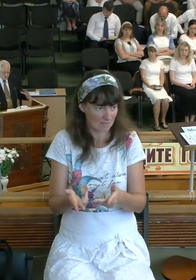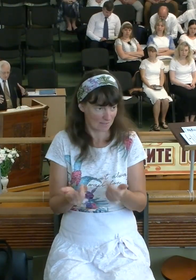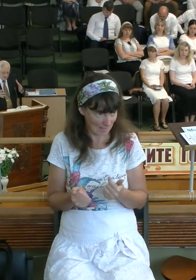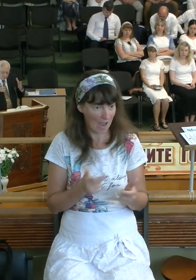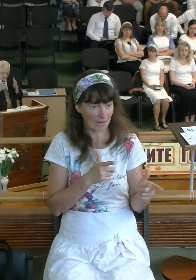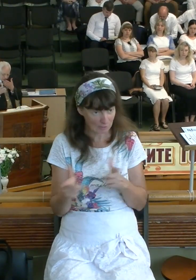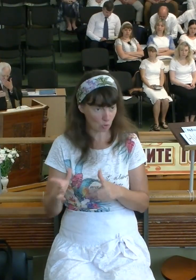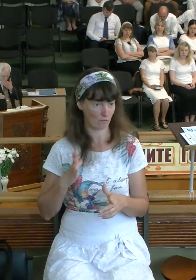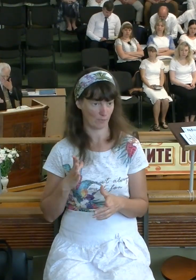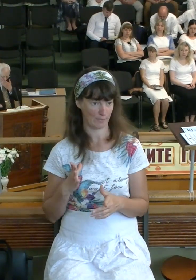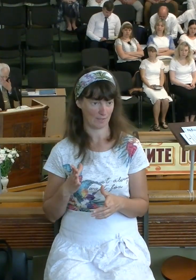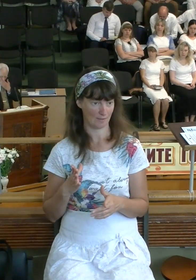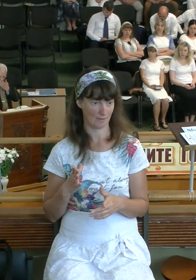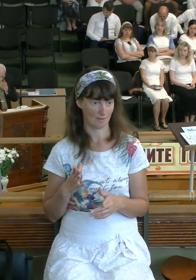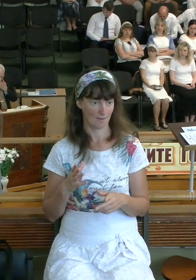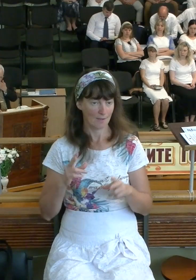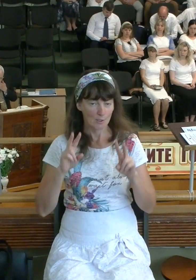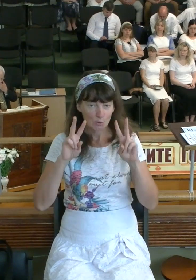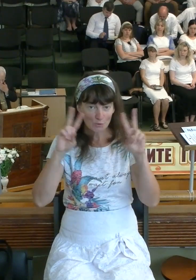они готовы были